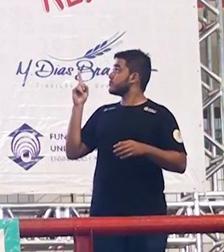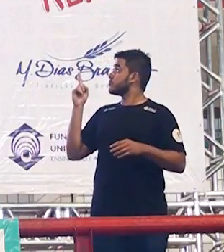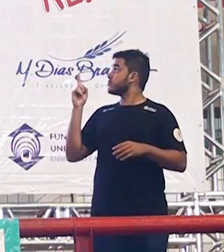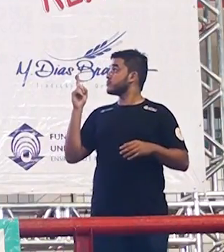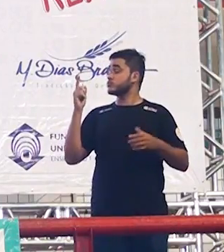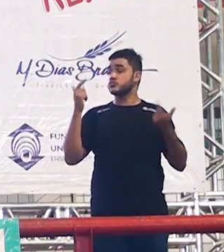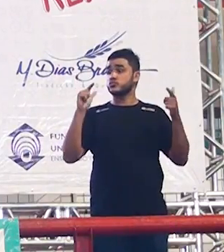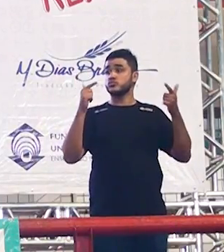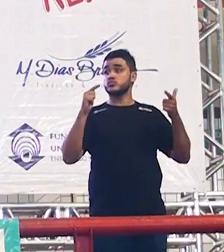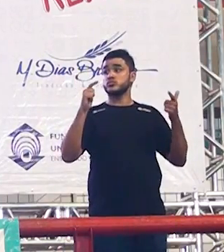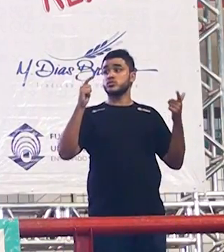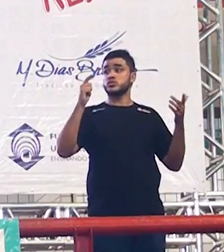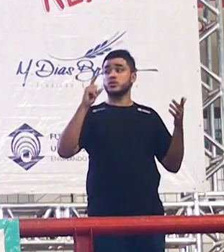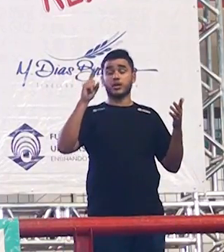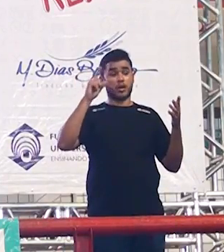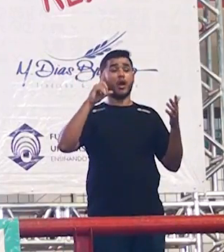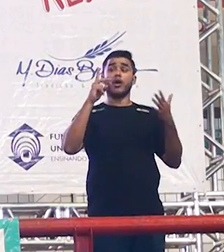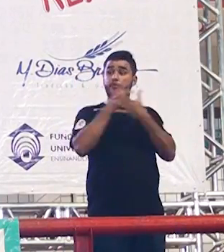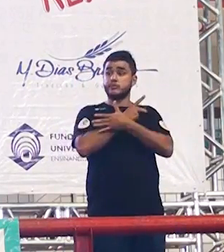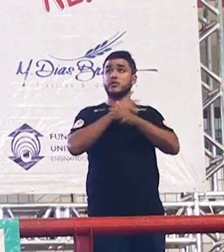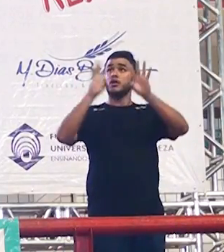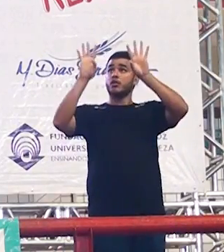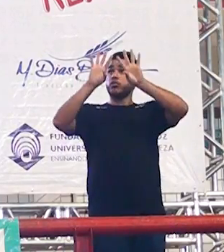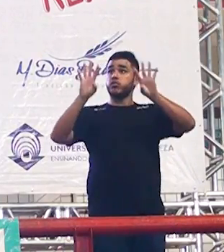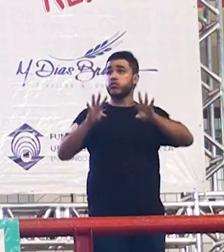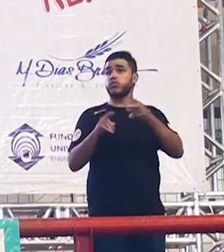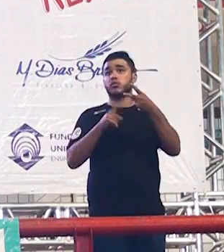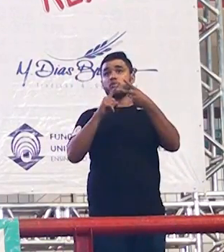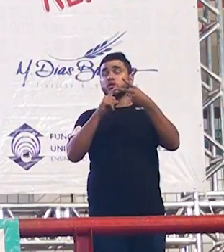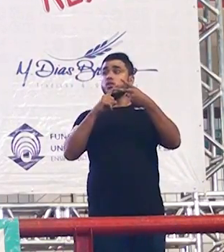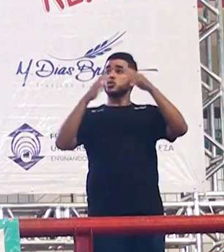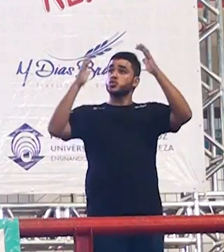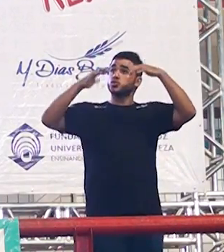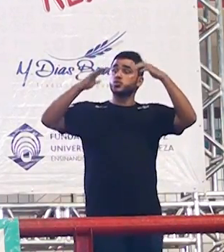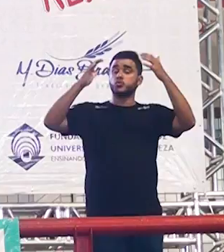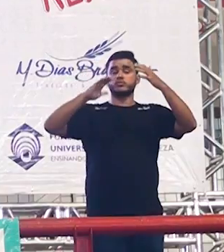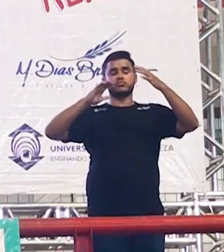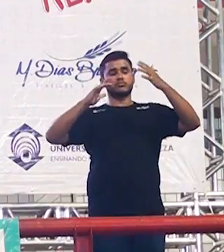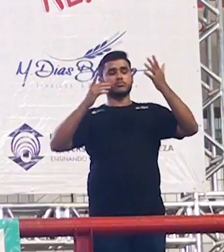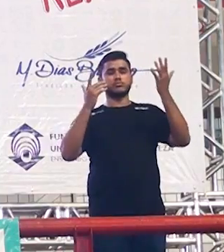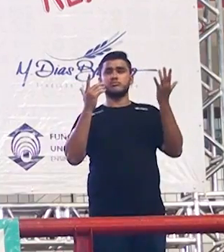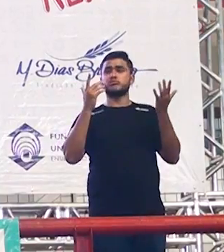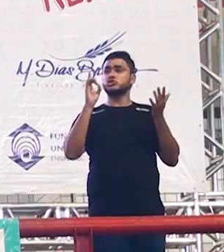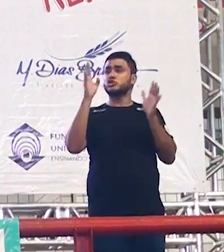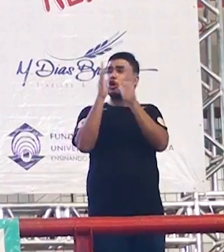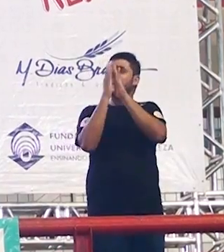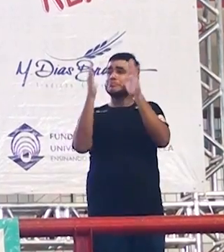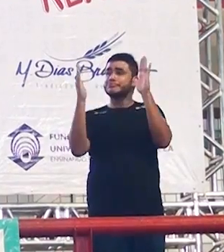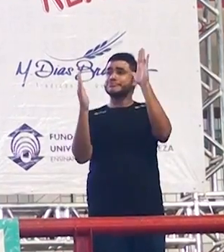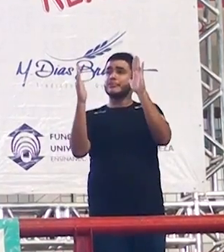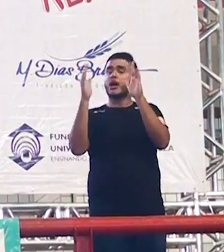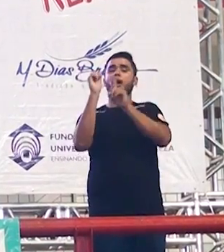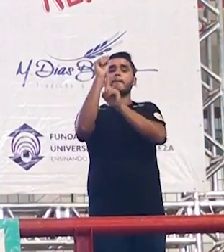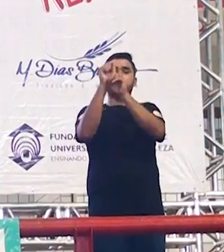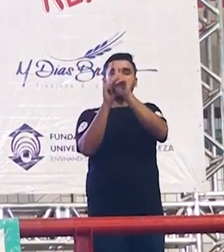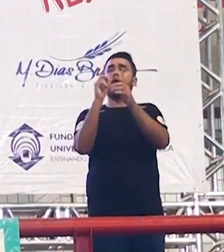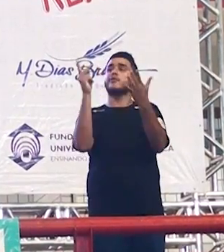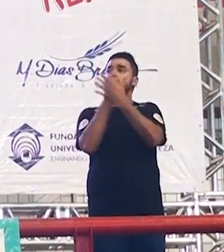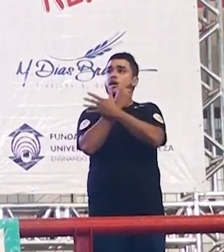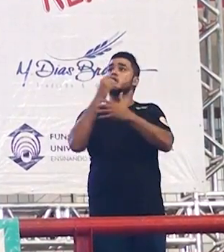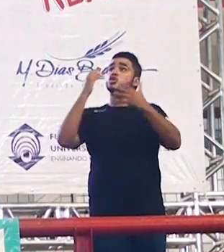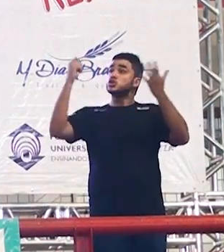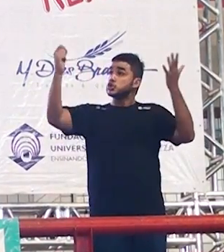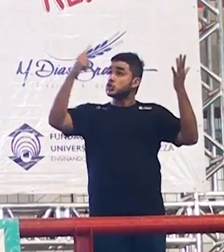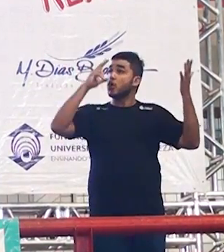ano inteiro, né? Lá as estações do ano são bem definidas. Somente numa época do ano tem sol intenso. E lá o processo é tão